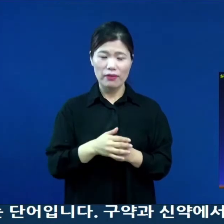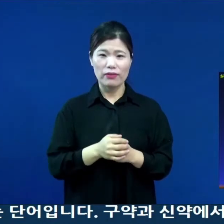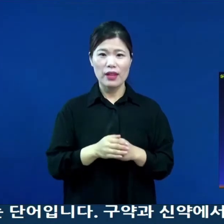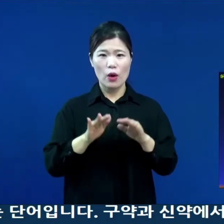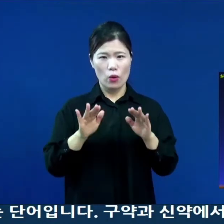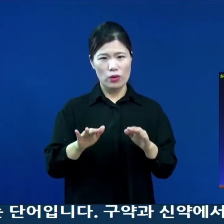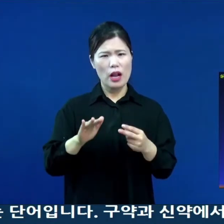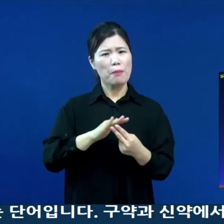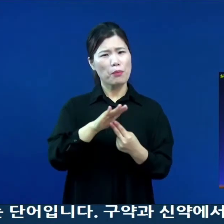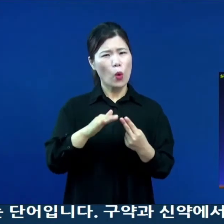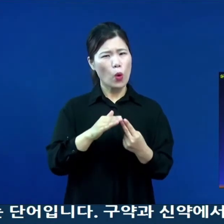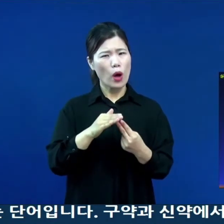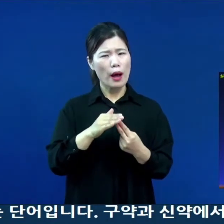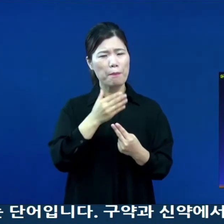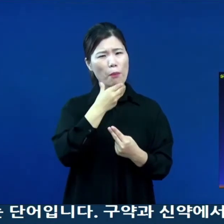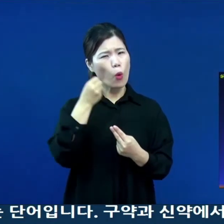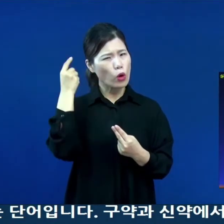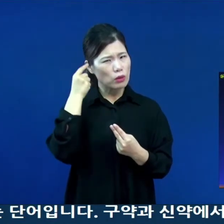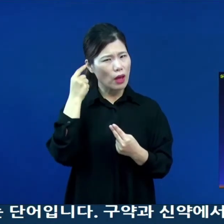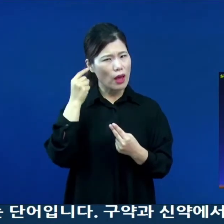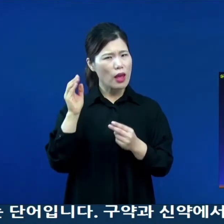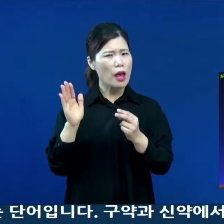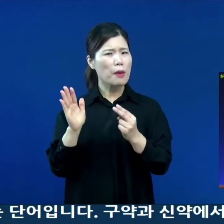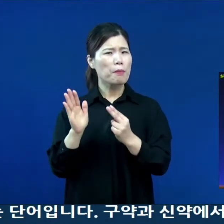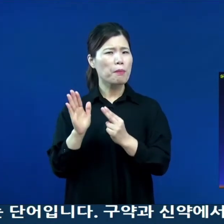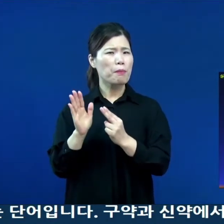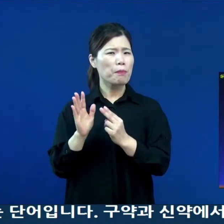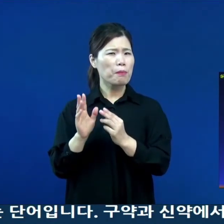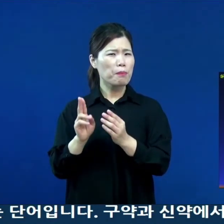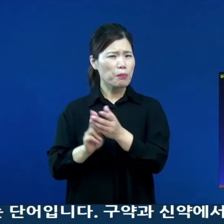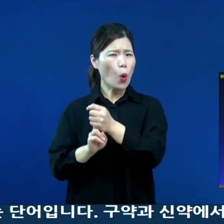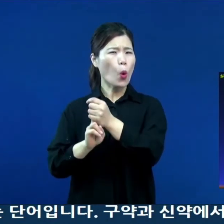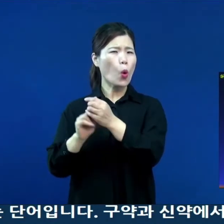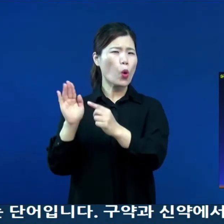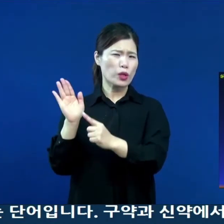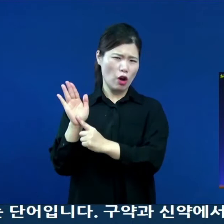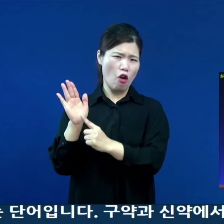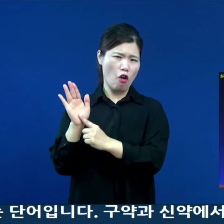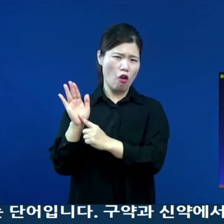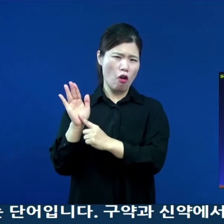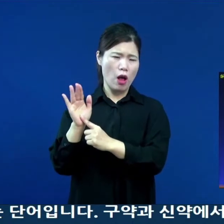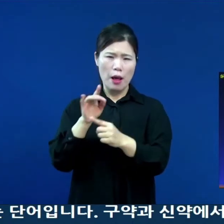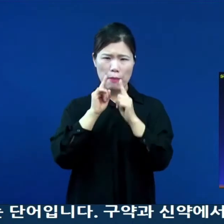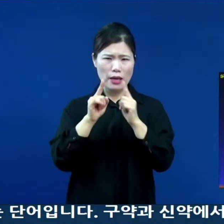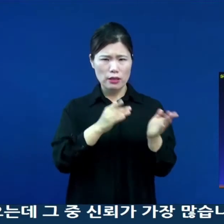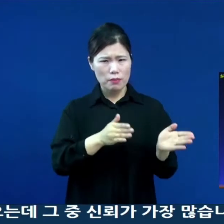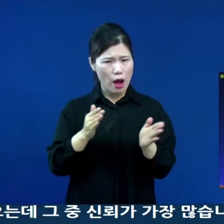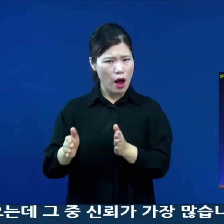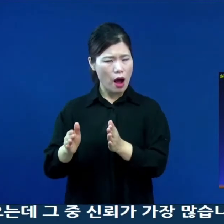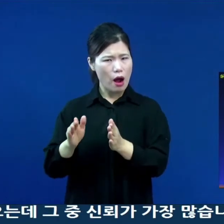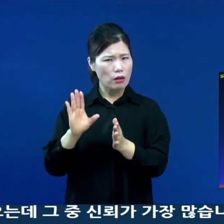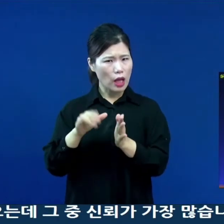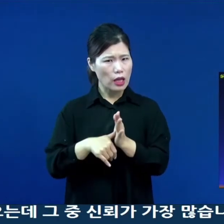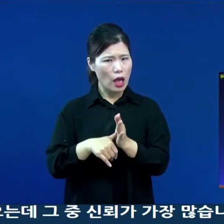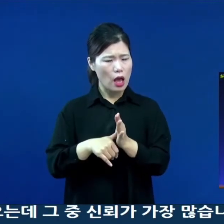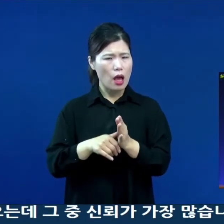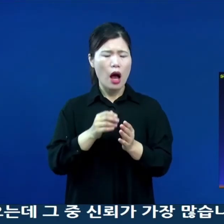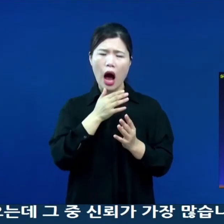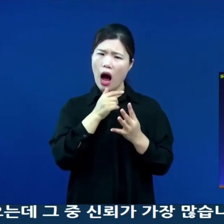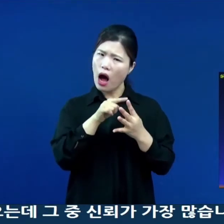이 요한복음의 표적으로 우리가 1년을 살 믿음의 교훈들을 찾다 보니까 이 고백의